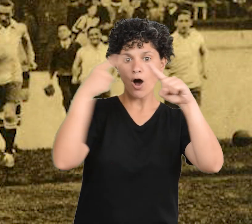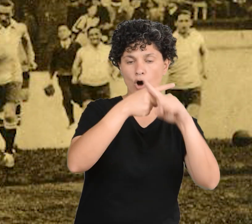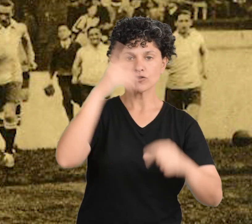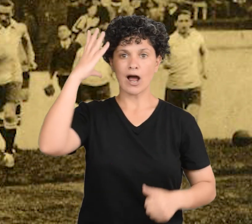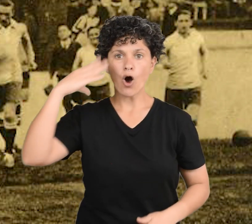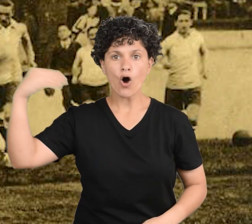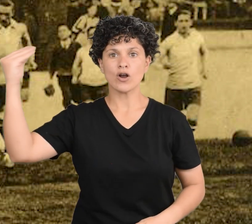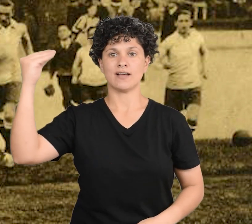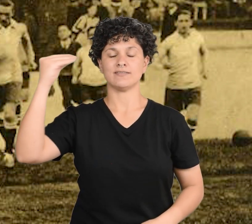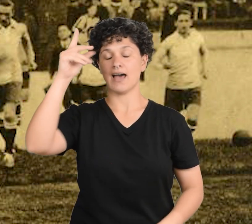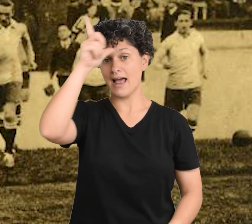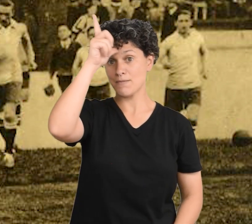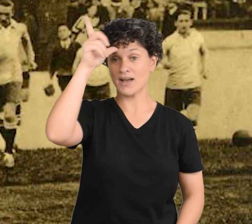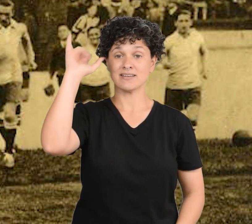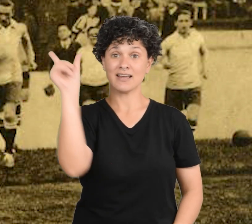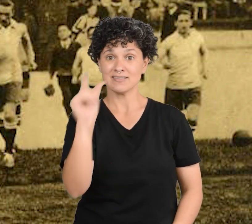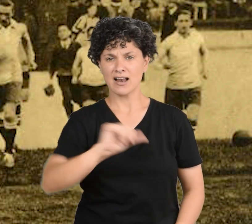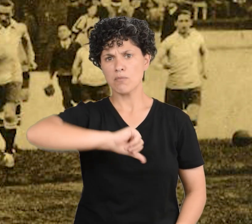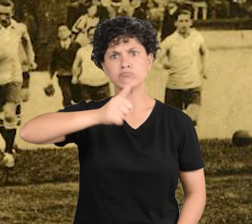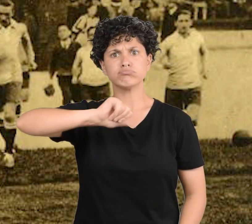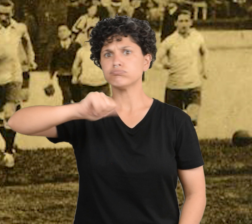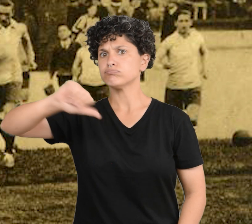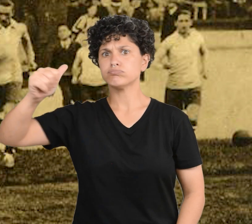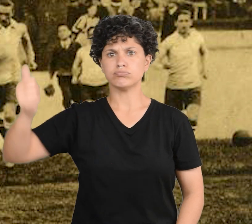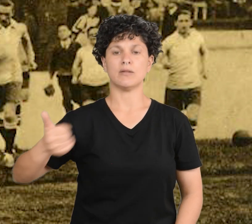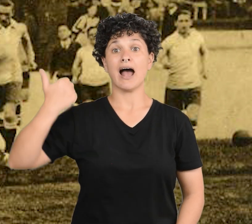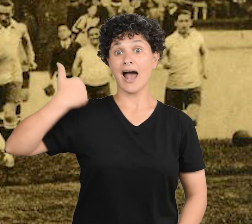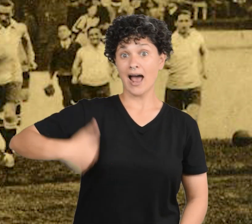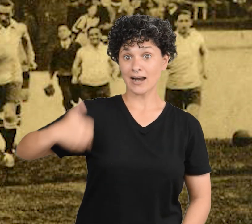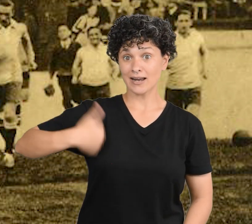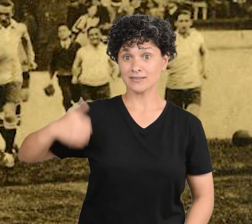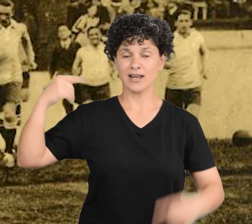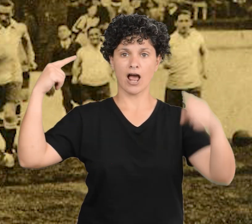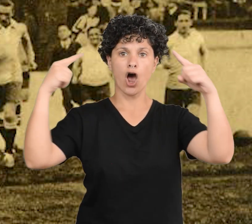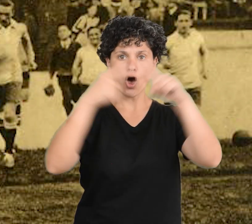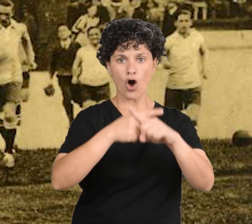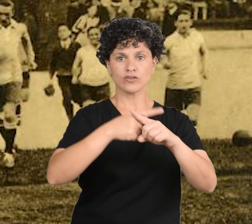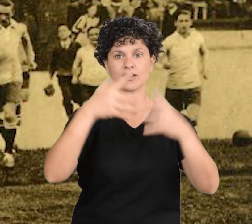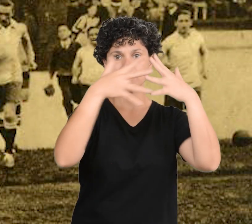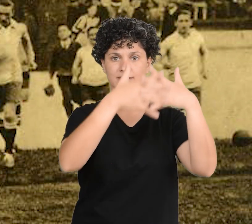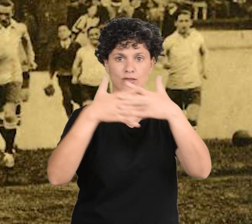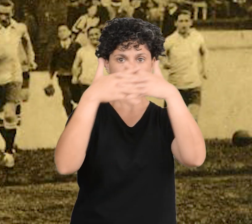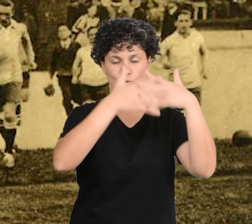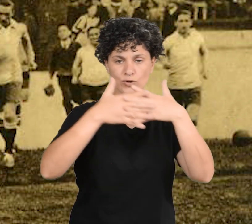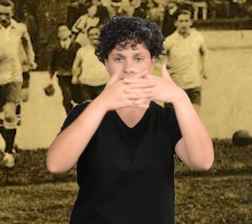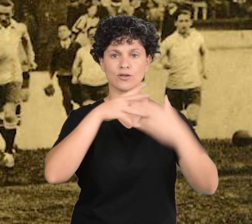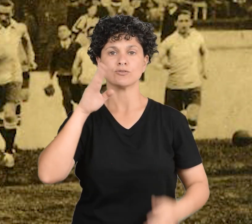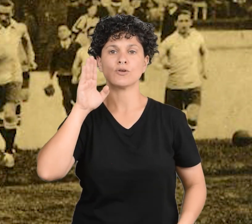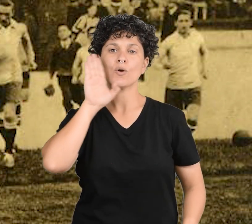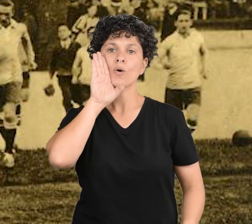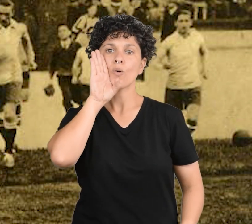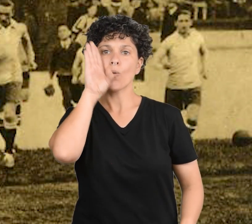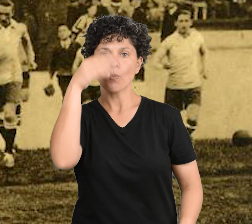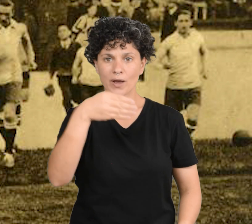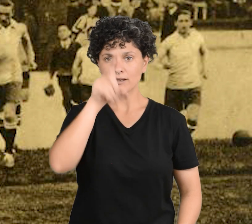Comenzaron a disputarse las fases de grupo. Uruguay enfrentó a Holanda, Alemania e Italia, obteniendo una cómoda